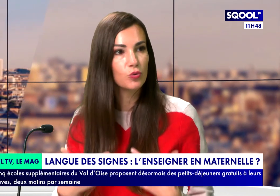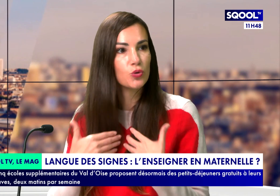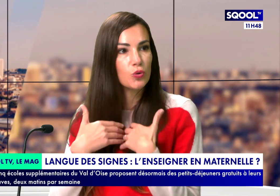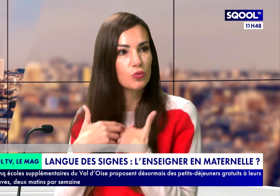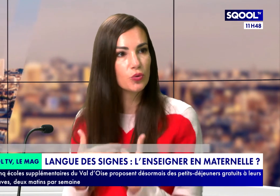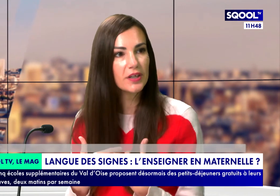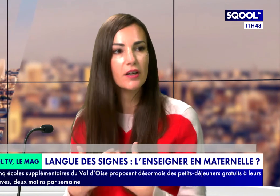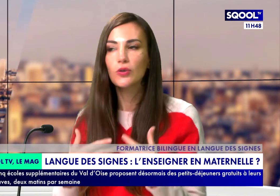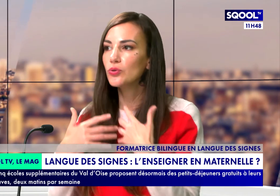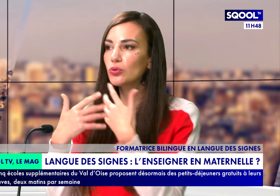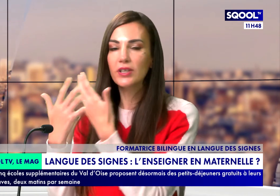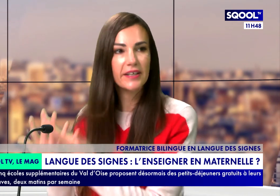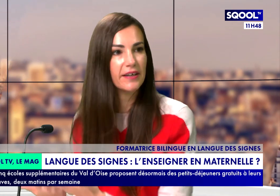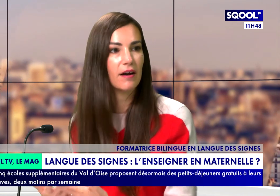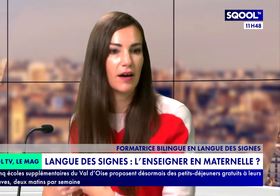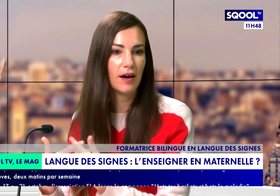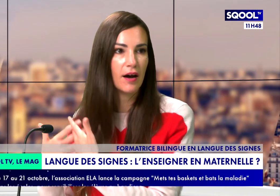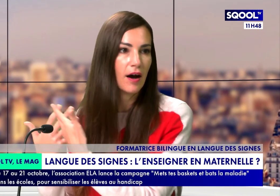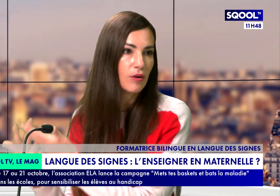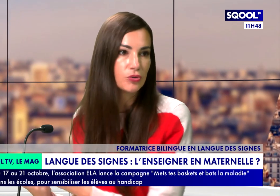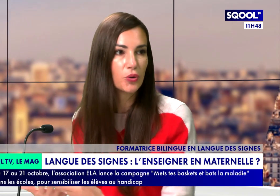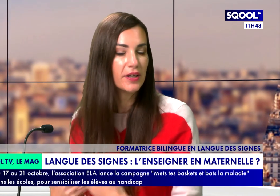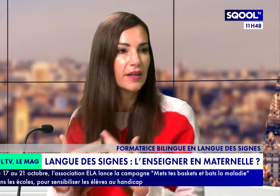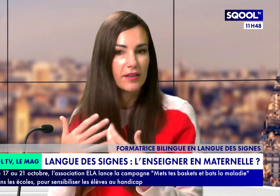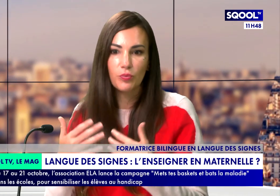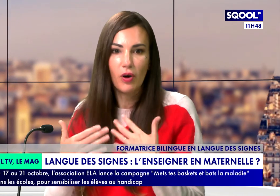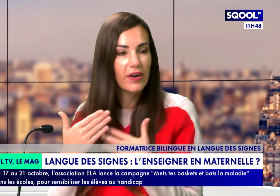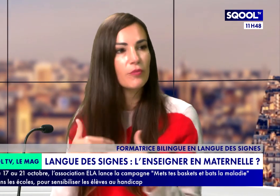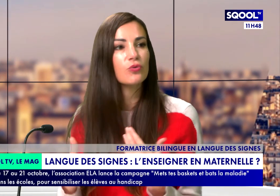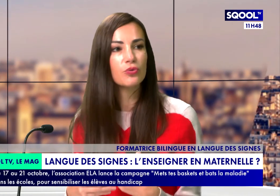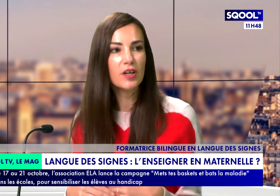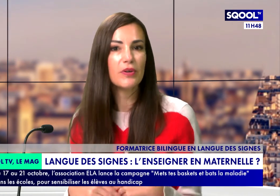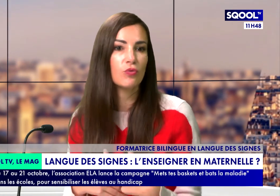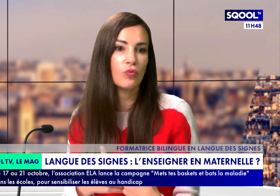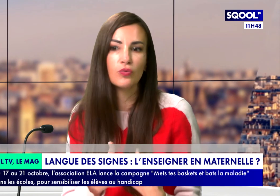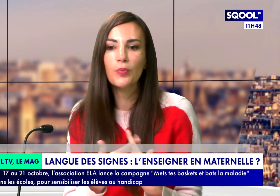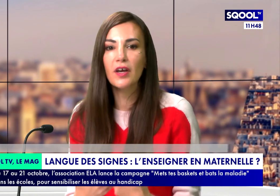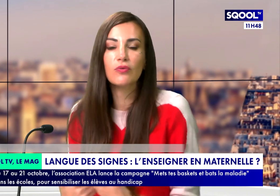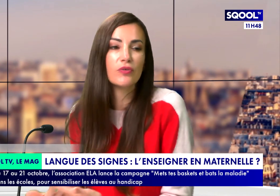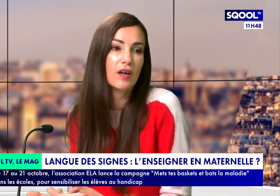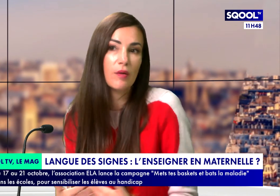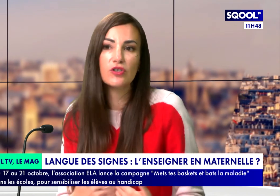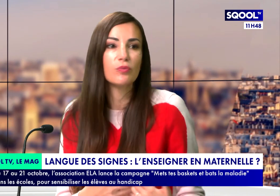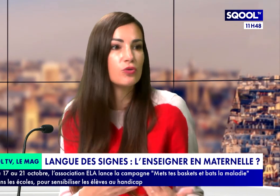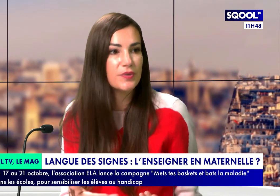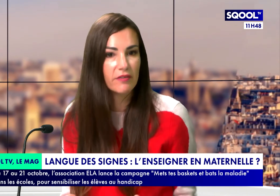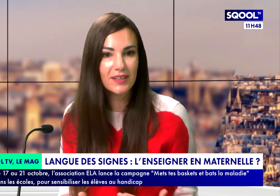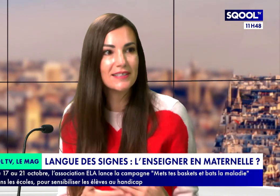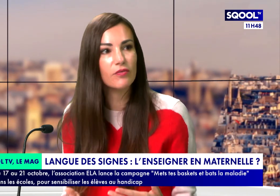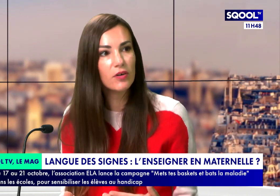de se construire, de se lier à autrui, de pouvoir vraiment se construire. Parce qu'on observe sur le terrain, moi je l'ai beaucoup observé, des enfants qui